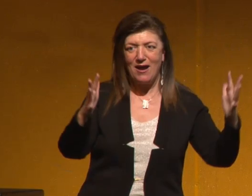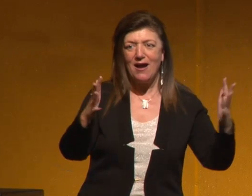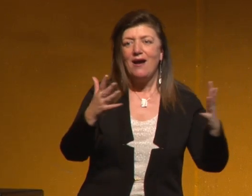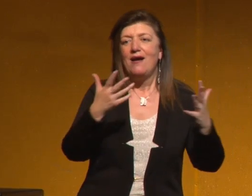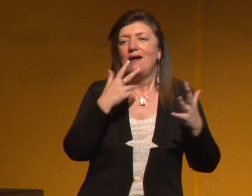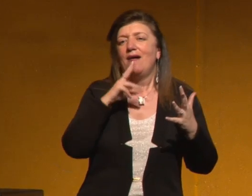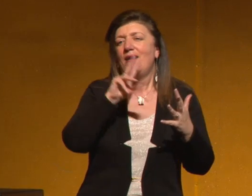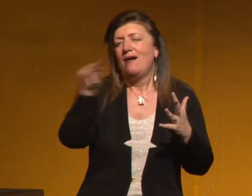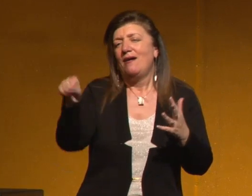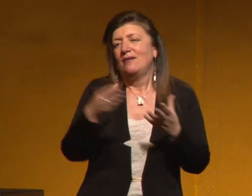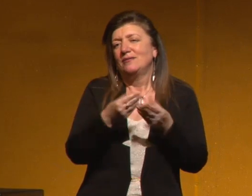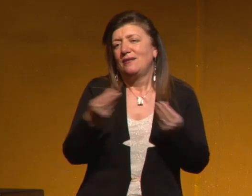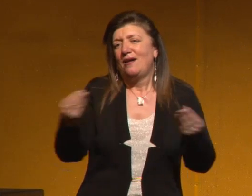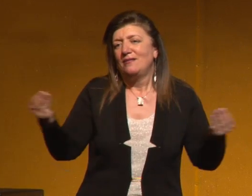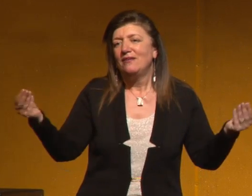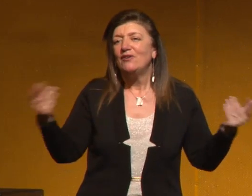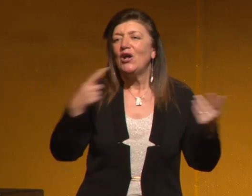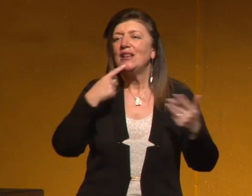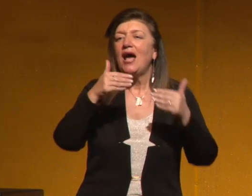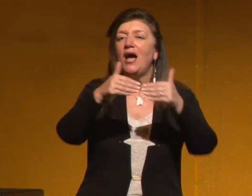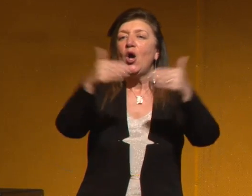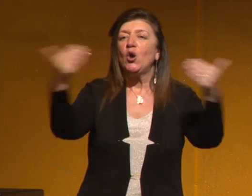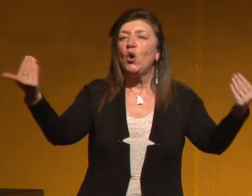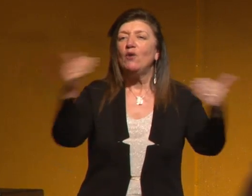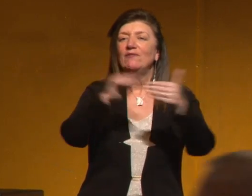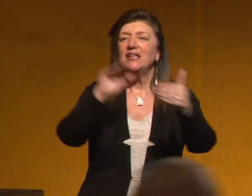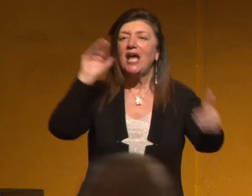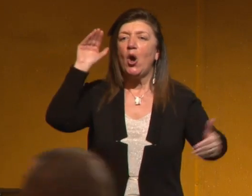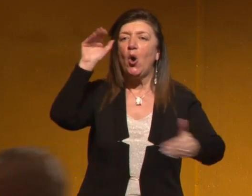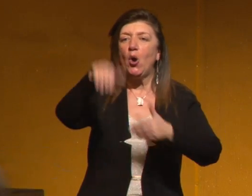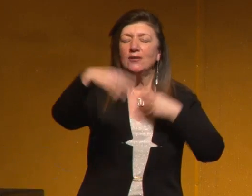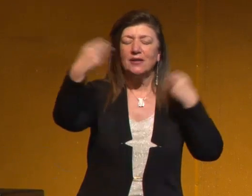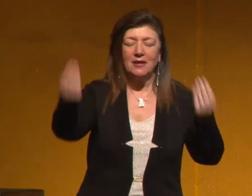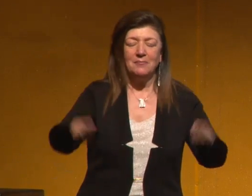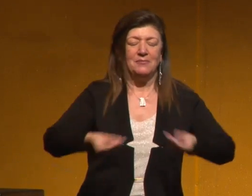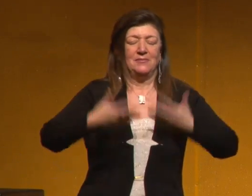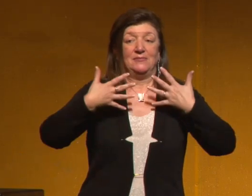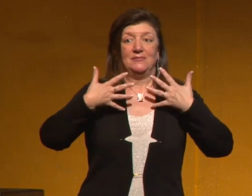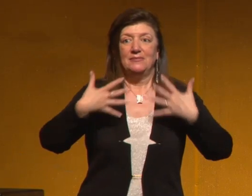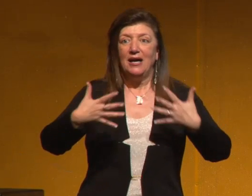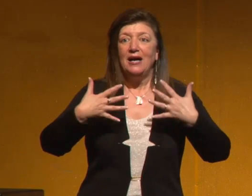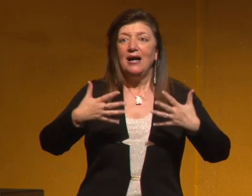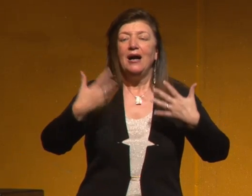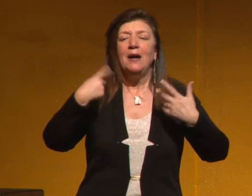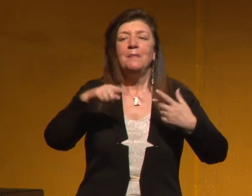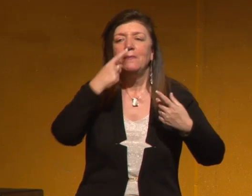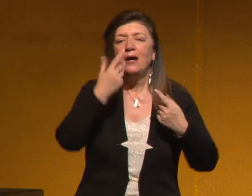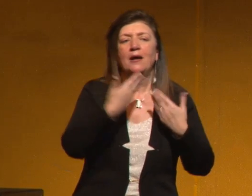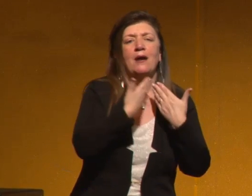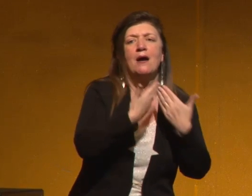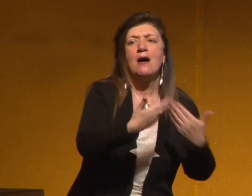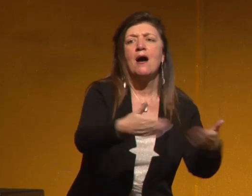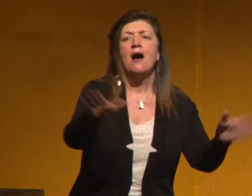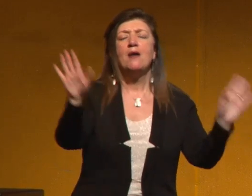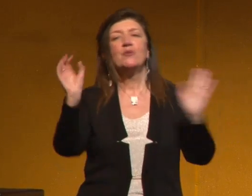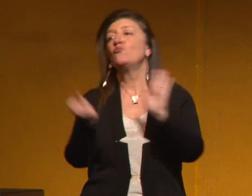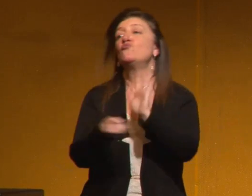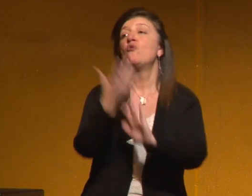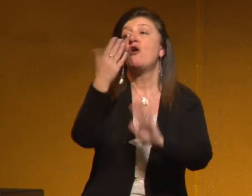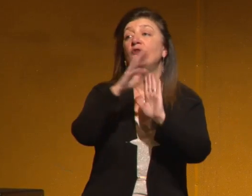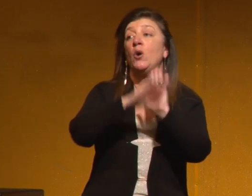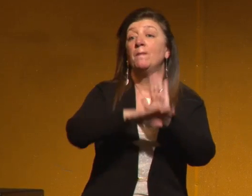e oltre il confine sconvolge il parametro della tradizione per aprirsi a una nuova programmazione culturale a